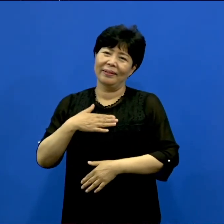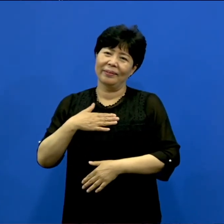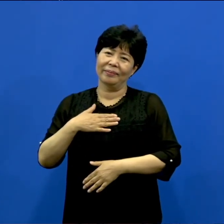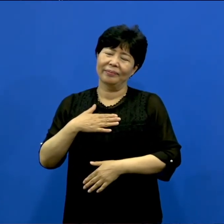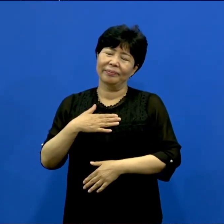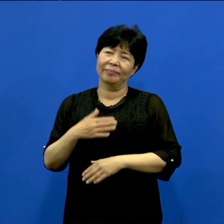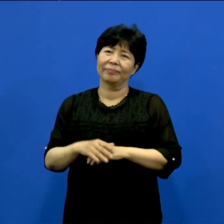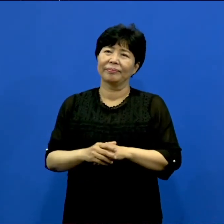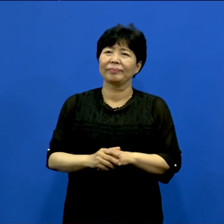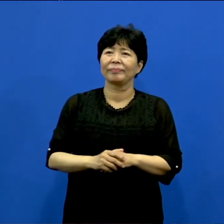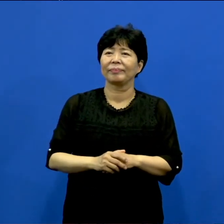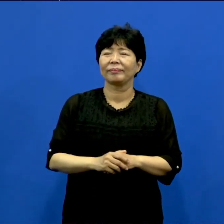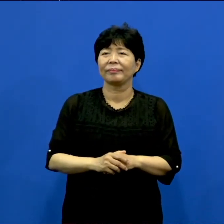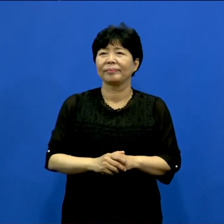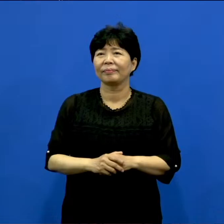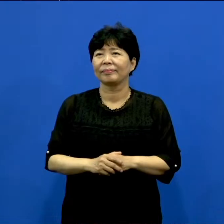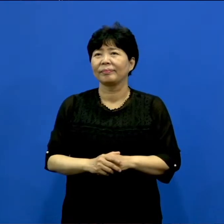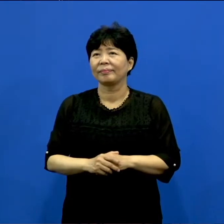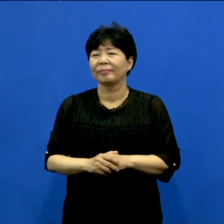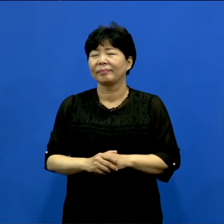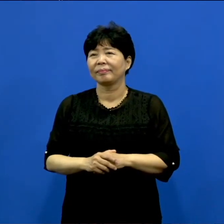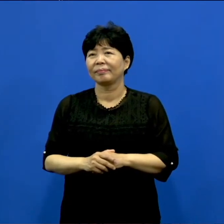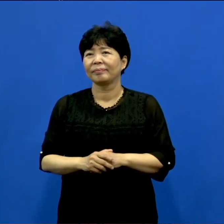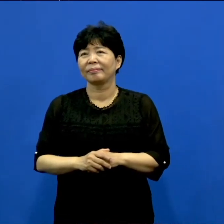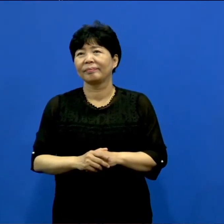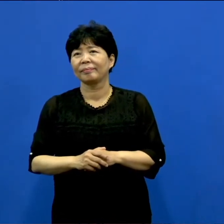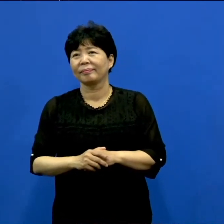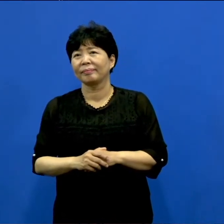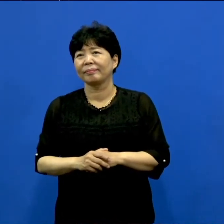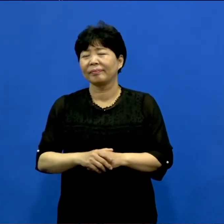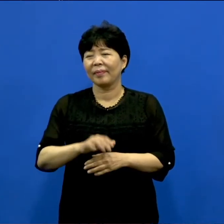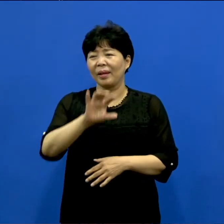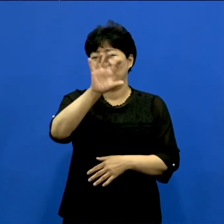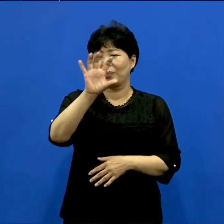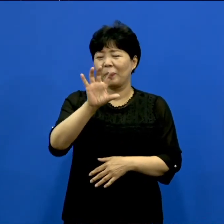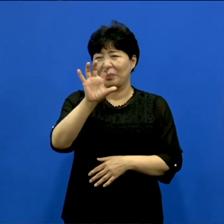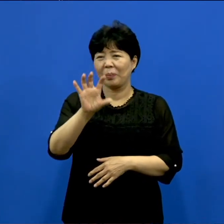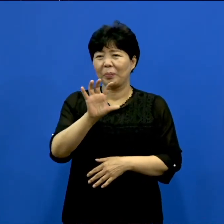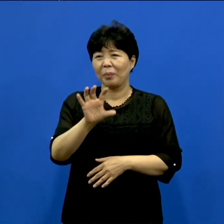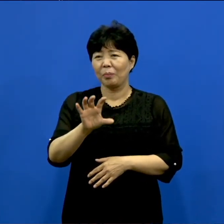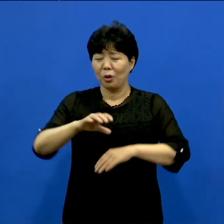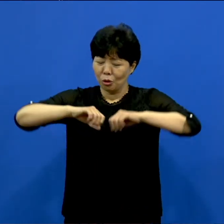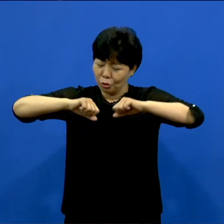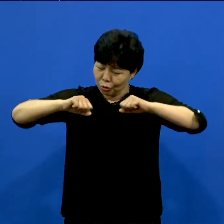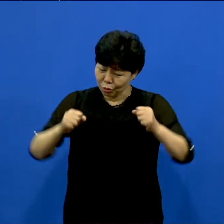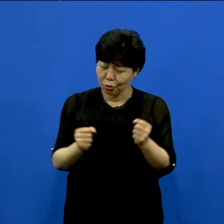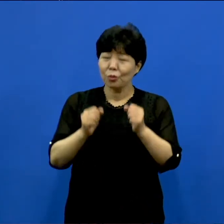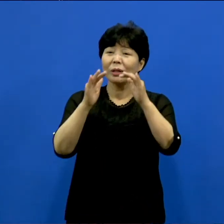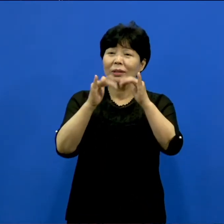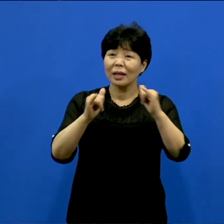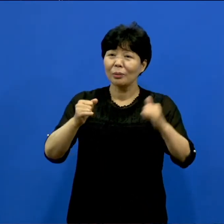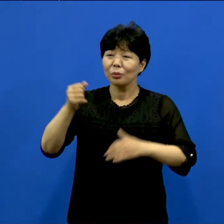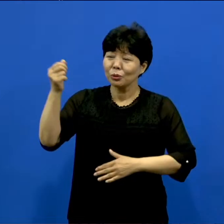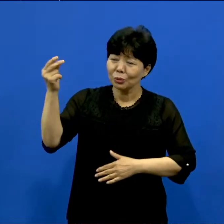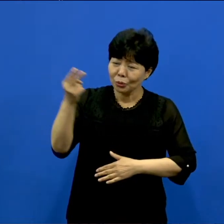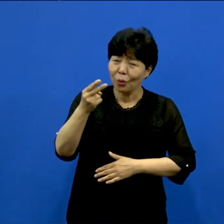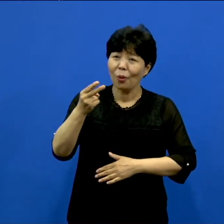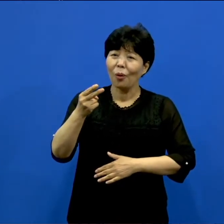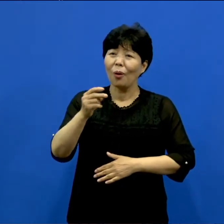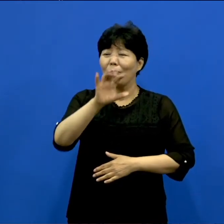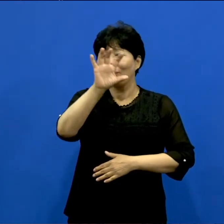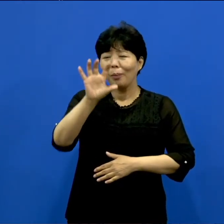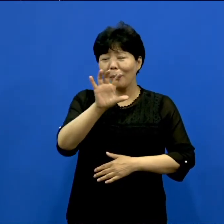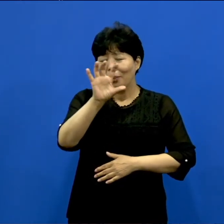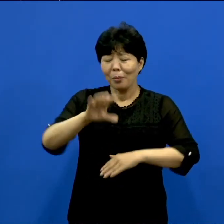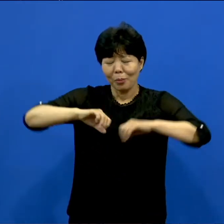결국은 순종할 수 없게 되는 거죠. 이 악순환이고 선순환이 일어나는 거예요. 그래서 순종을 해본 사람은 계속 더 순종을 할 수 있게